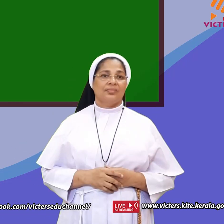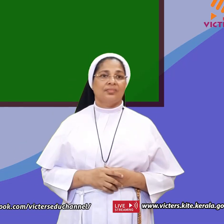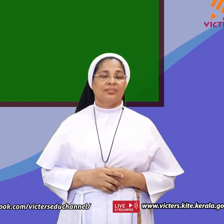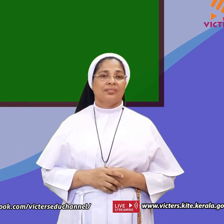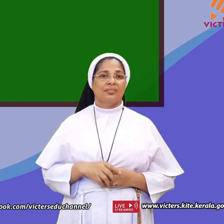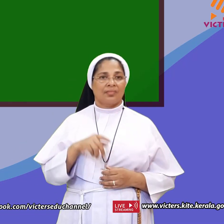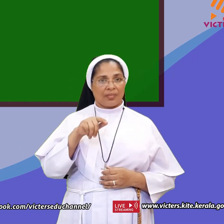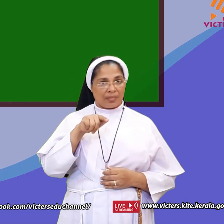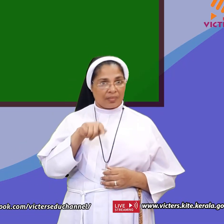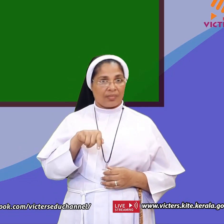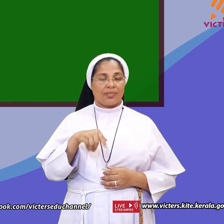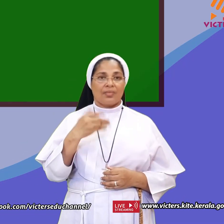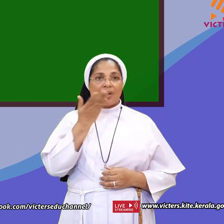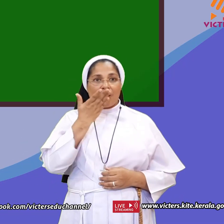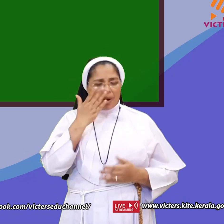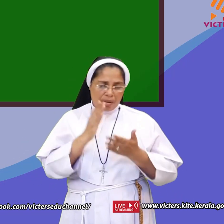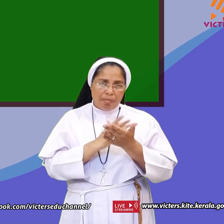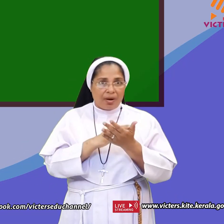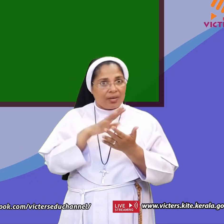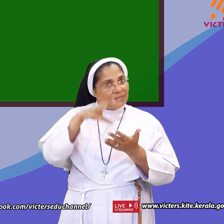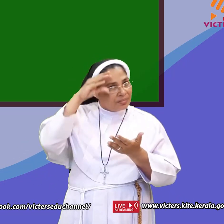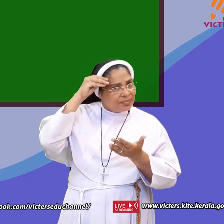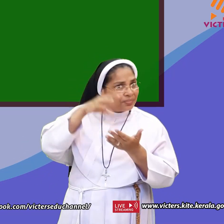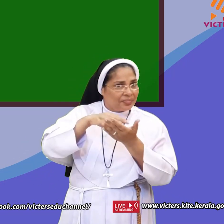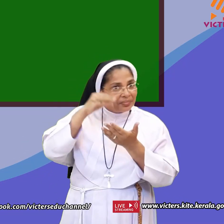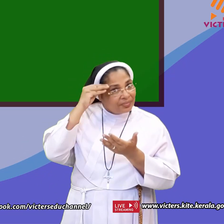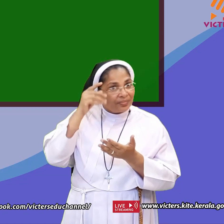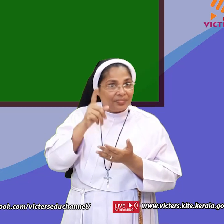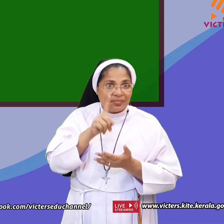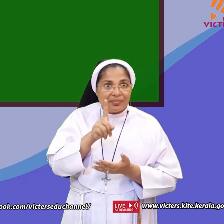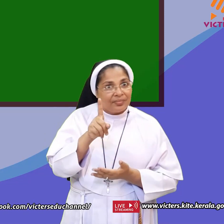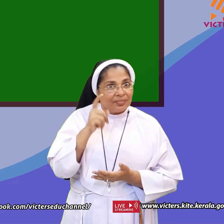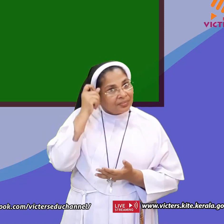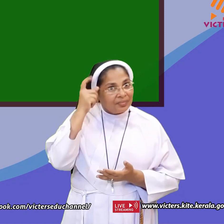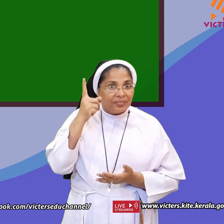ഇത്രയും പാഠഭാഗങ്ങൾ സന്ദർഭങ്ങളോടെ നിങ്ങൾക്ക് മനസ്സിലായി എന്ന് വിചാരിക്കുന്നു.